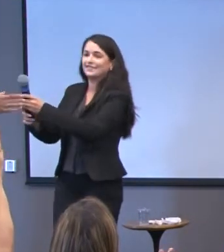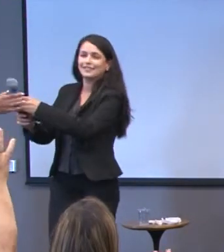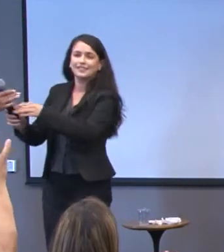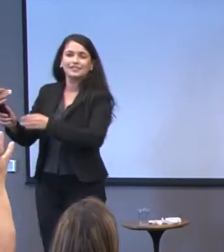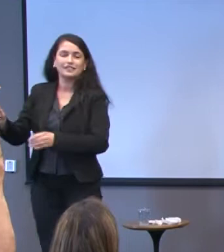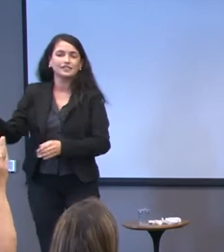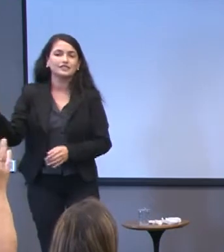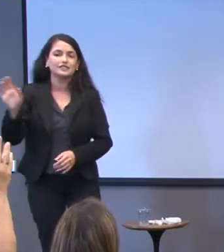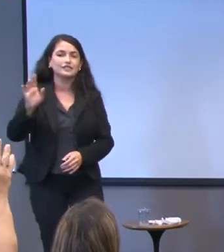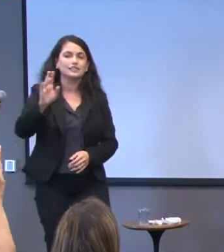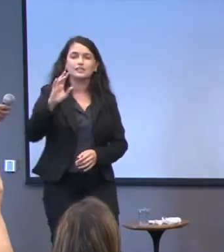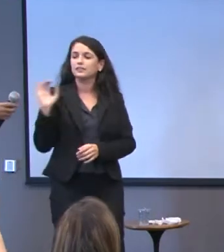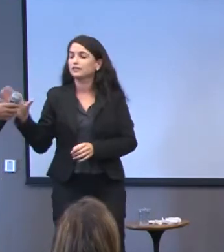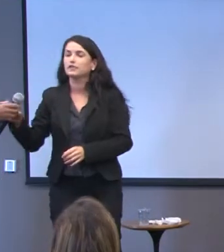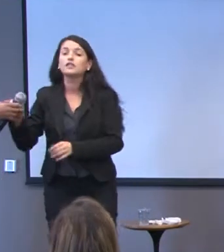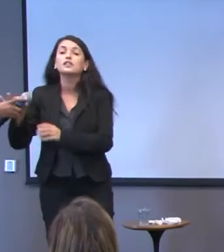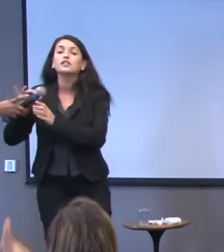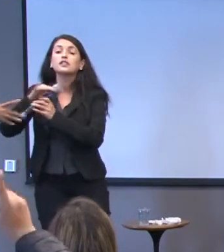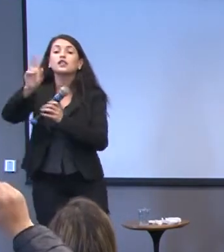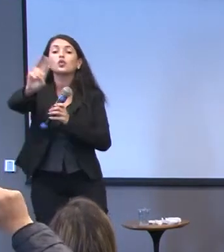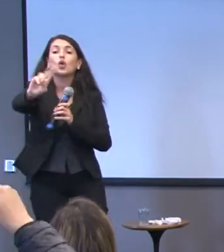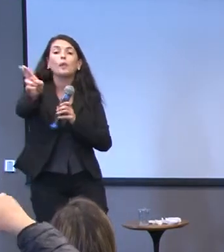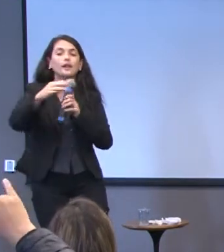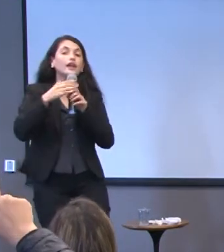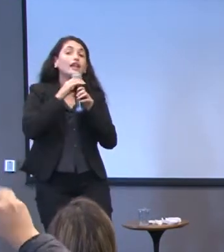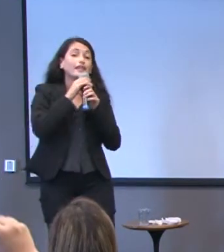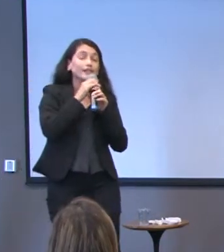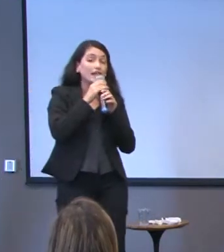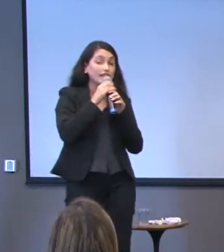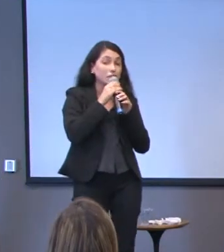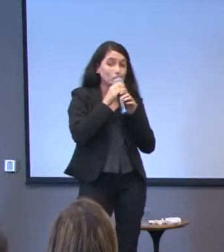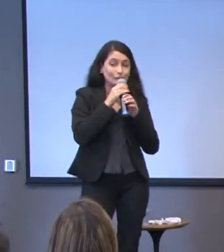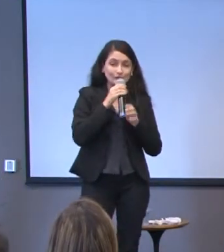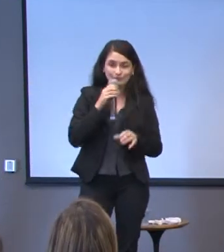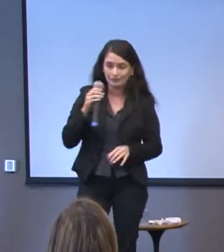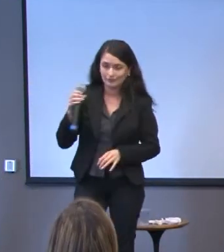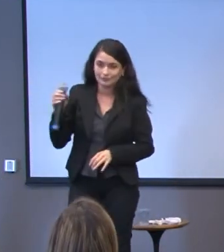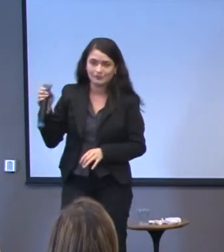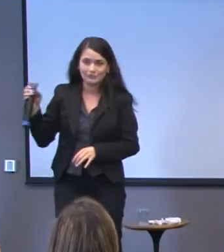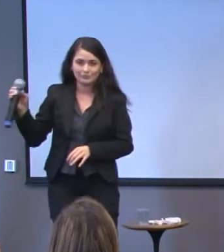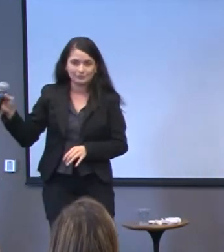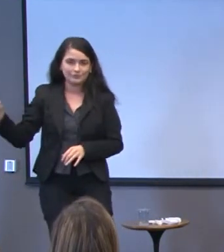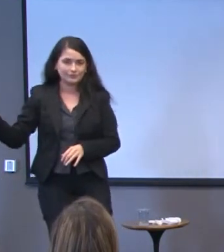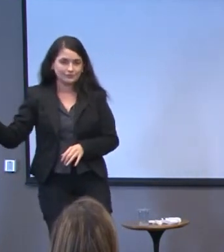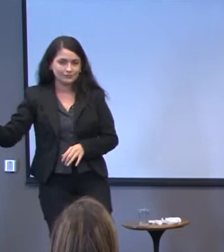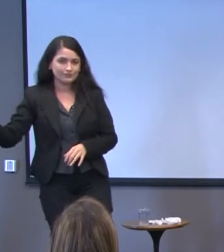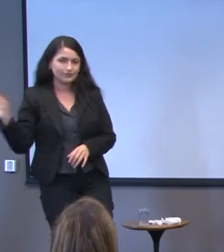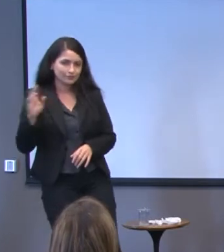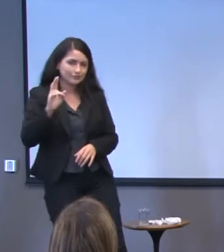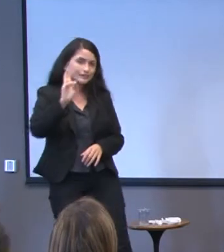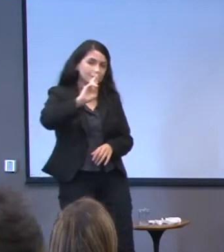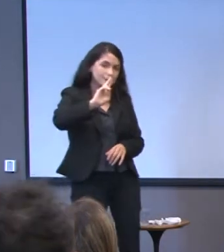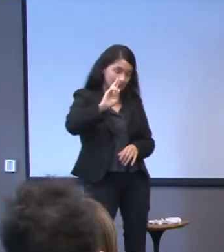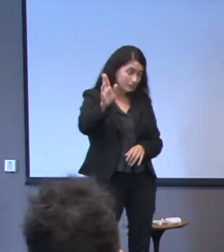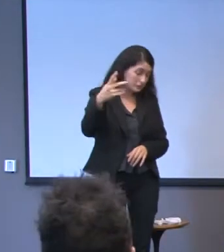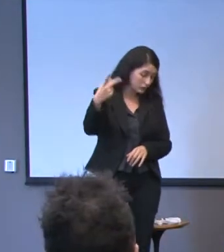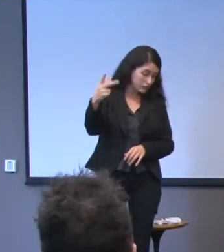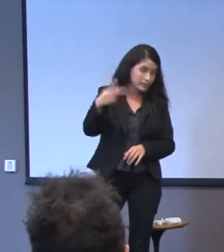Qual o seu nome, professor? Danilo. Eu acho que o seu